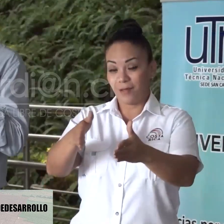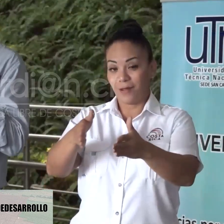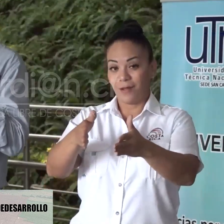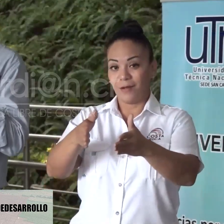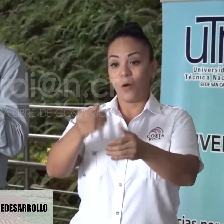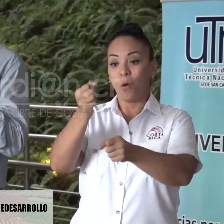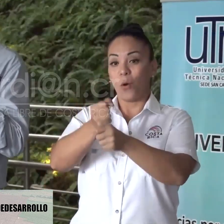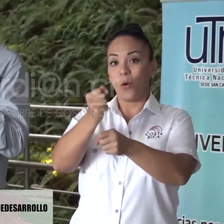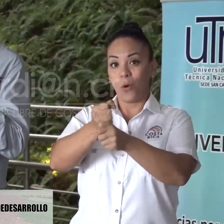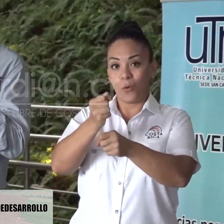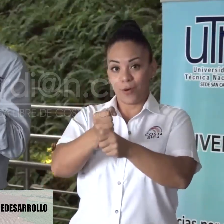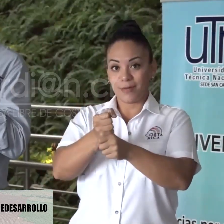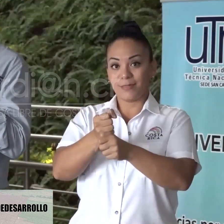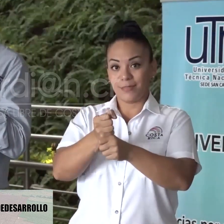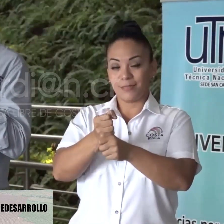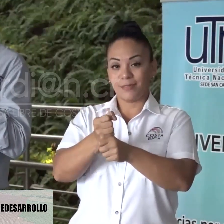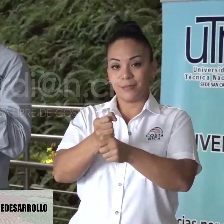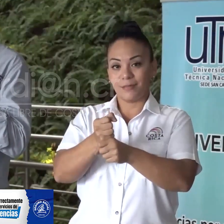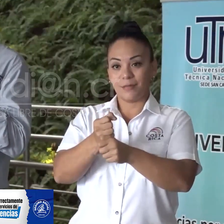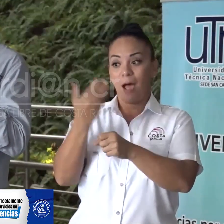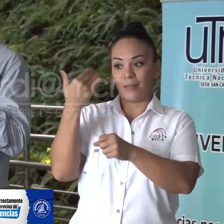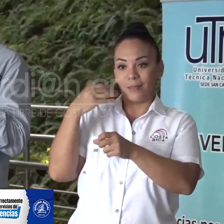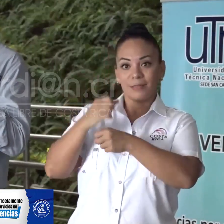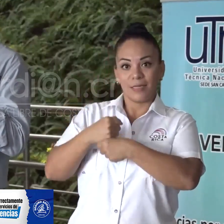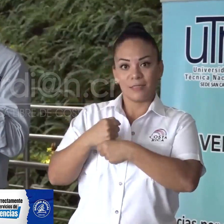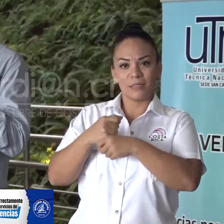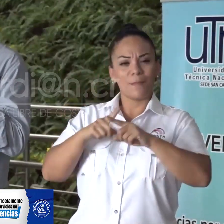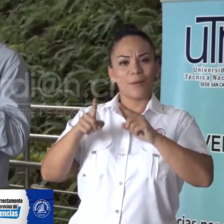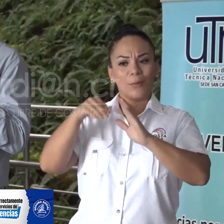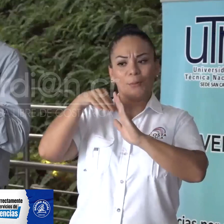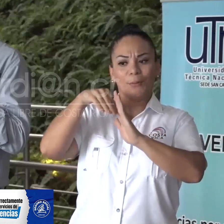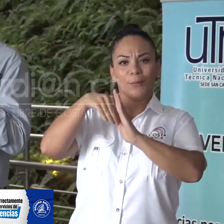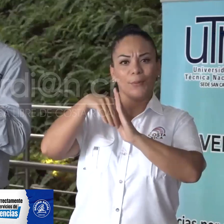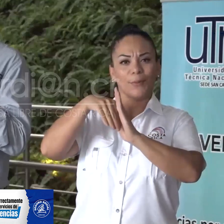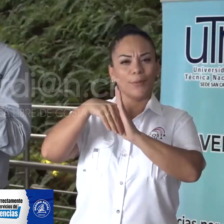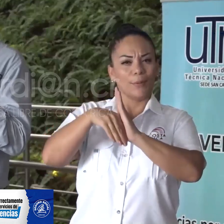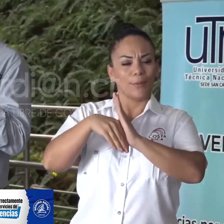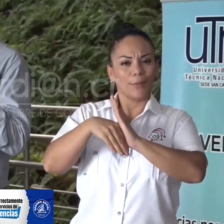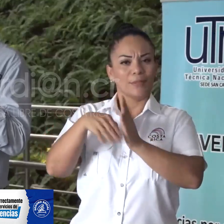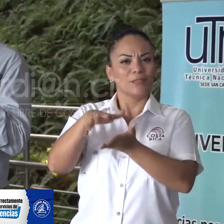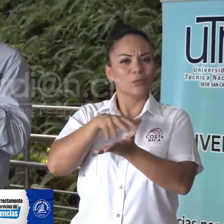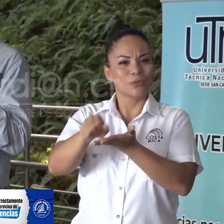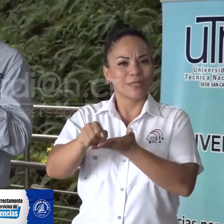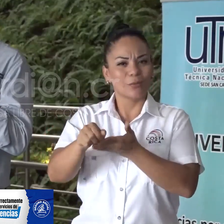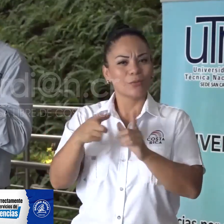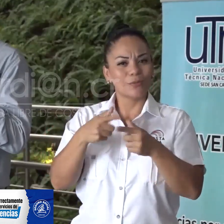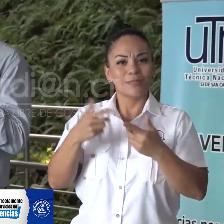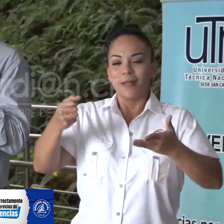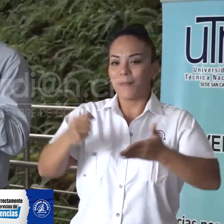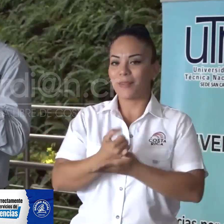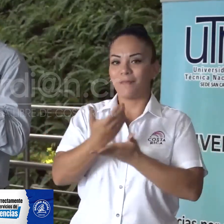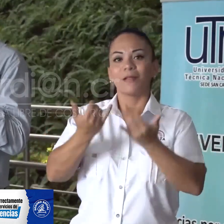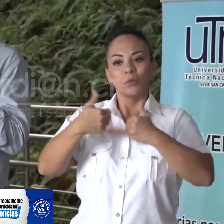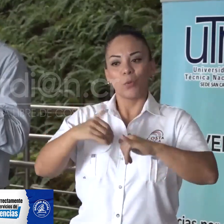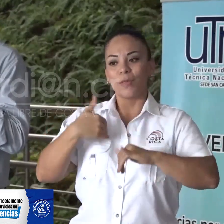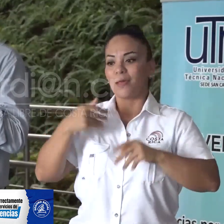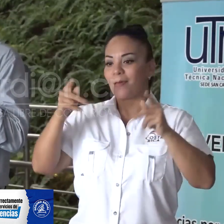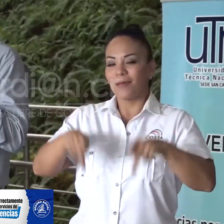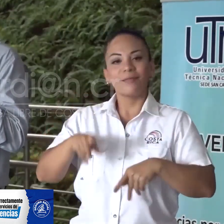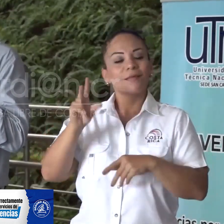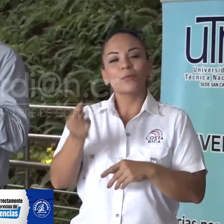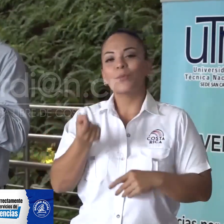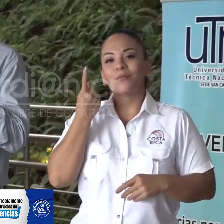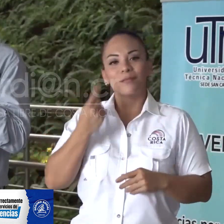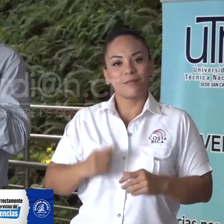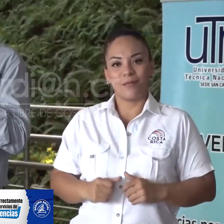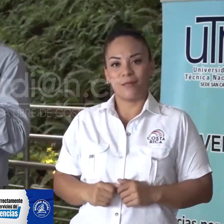obras ya construidas se estén deteriorando. Lo que es lamentable es que todavía haya gente que no